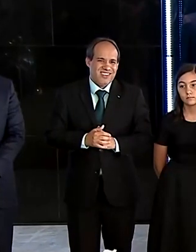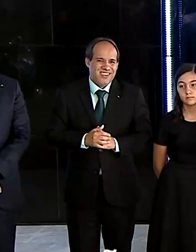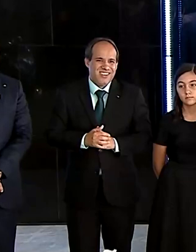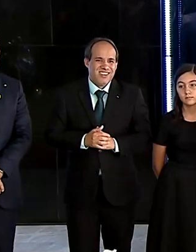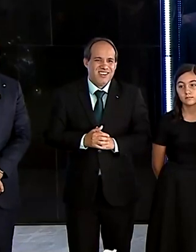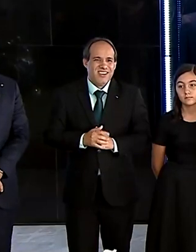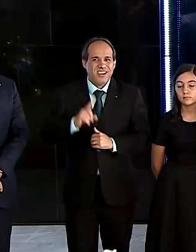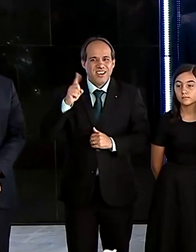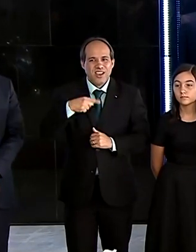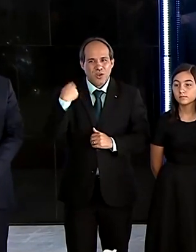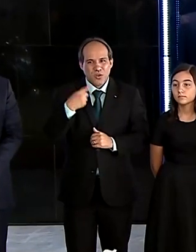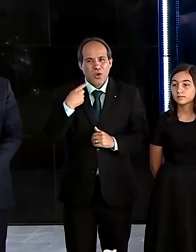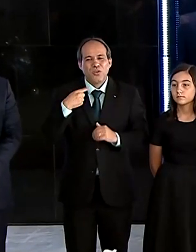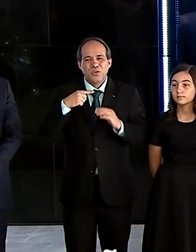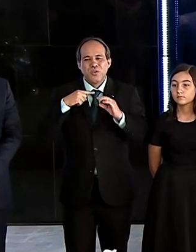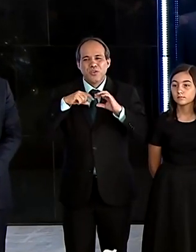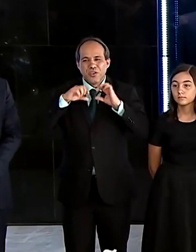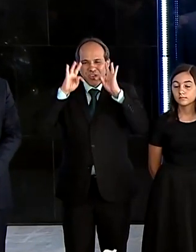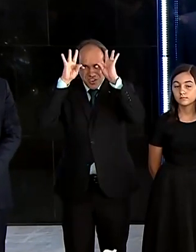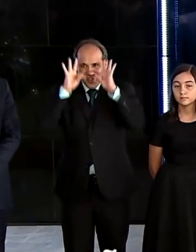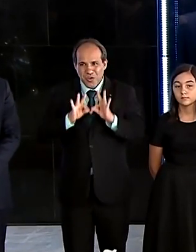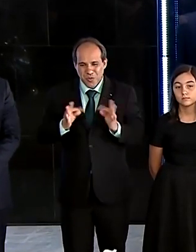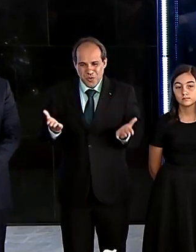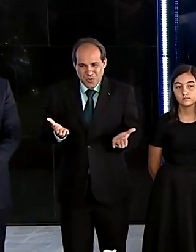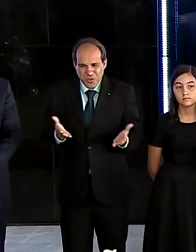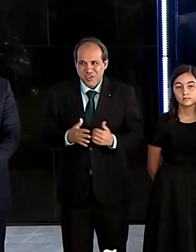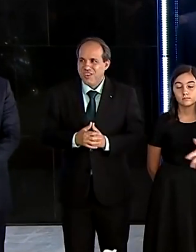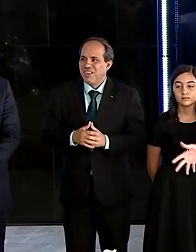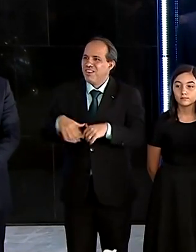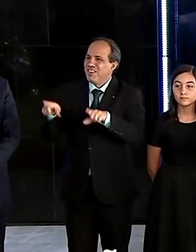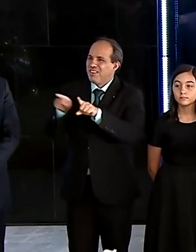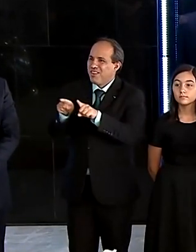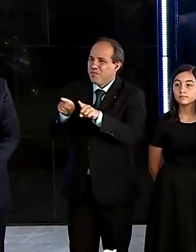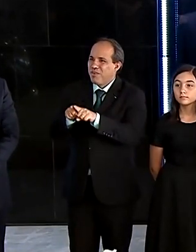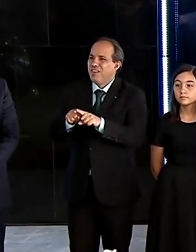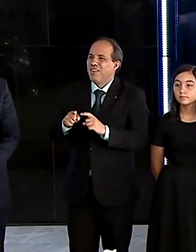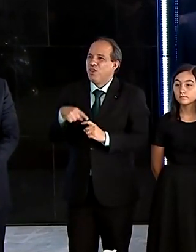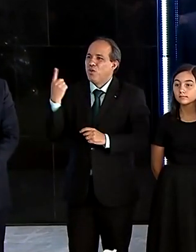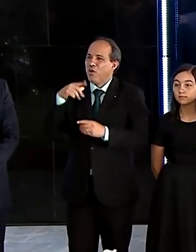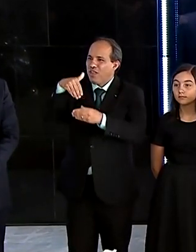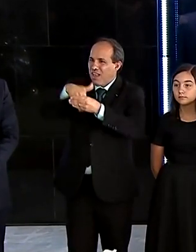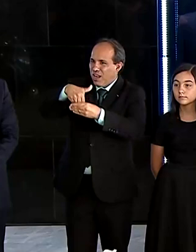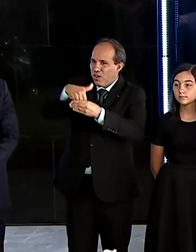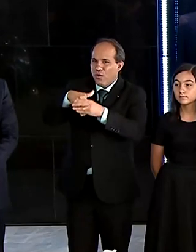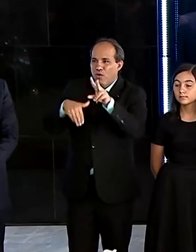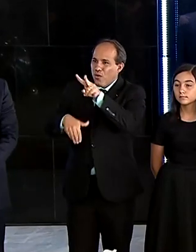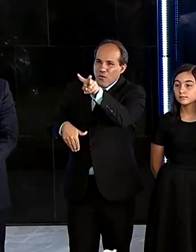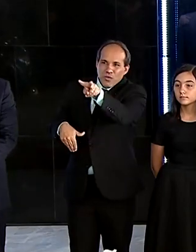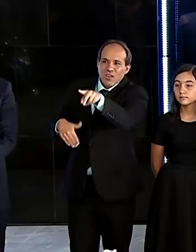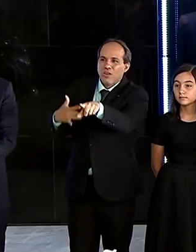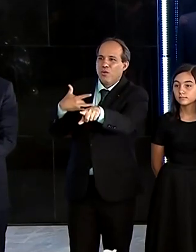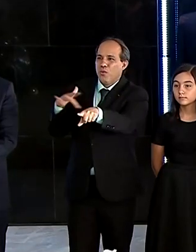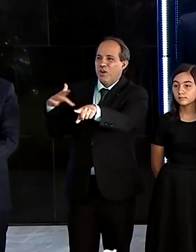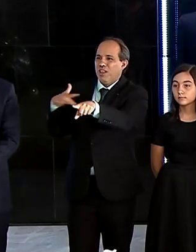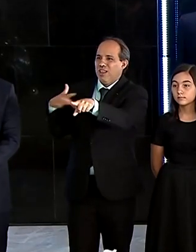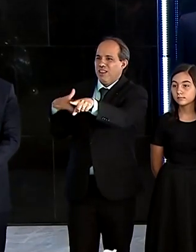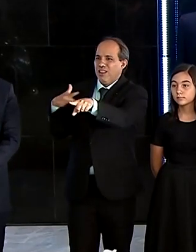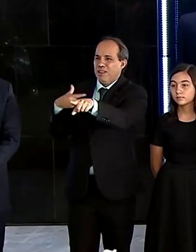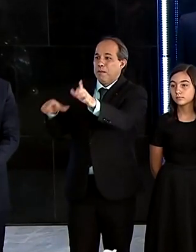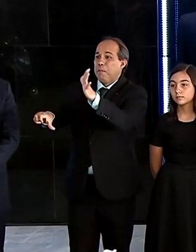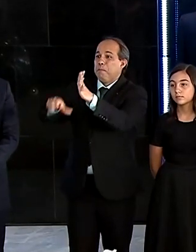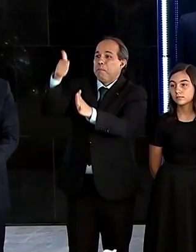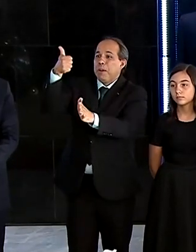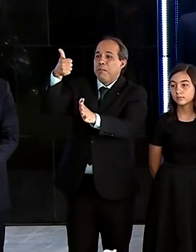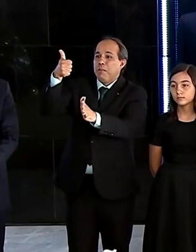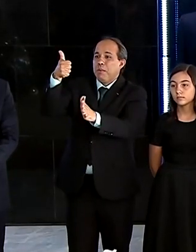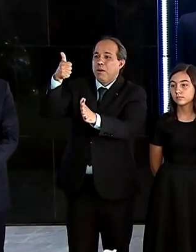Então, esse é o nosso testemunho aqui. E também, né, a nossa eleição, estou vendo aqui o Onyx, um dos primeiros